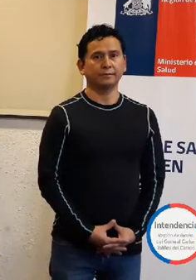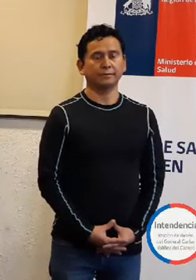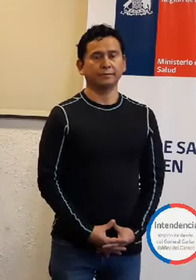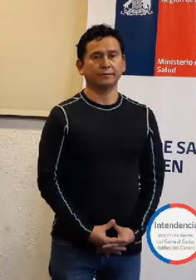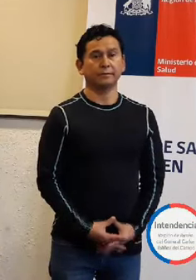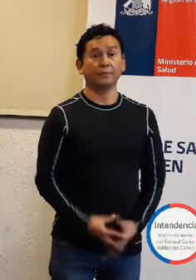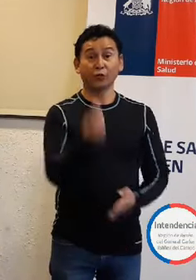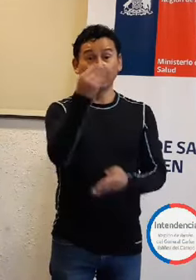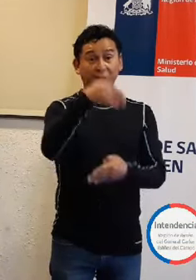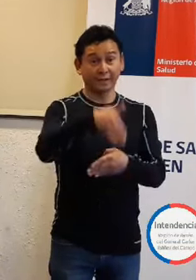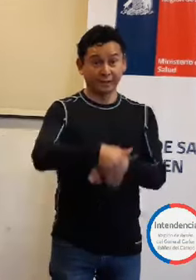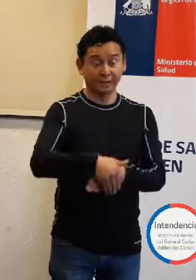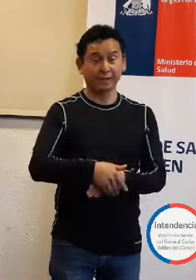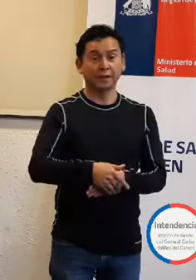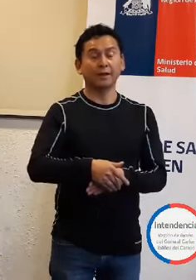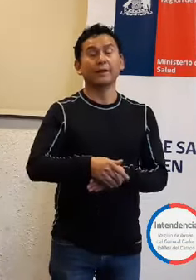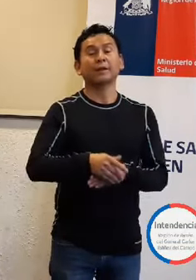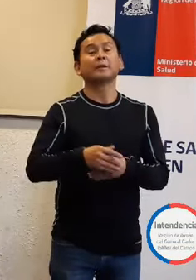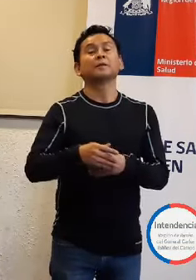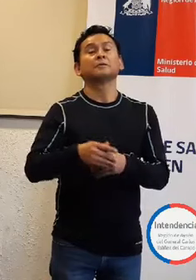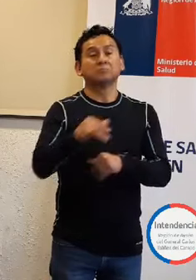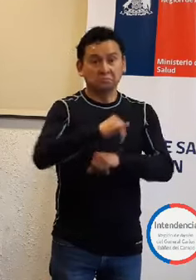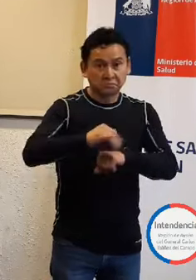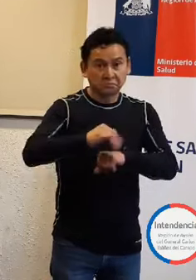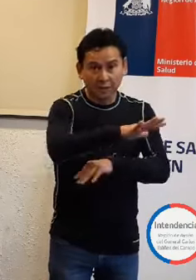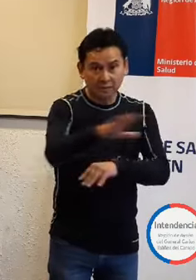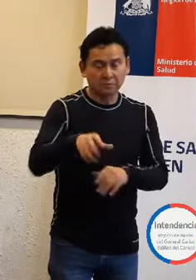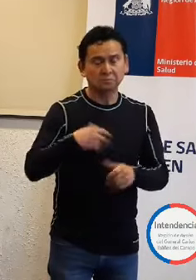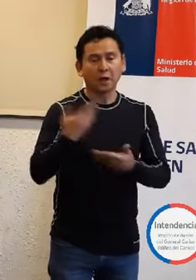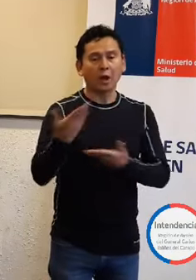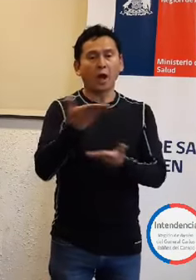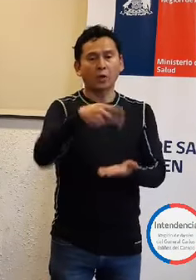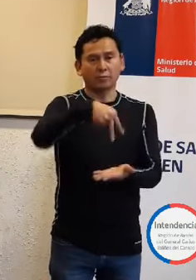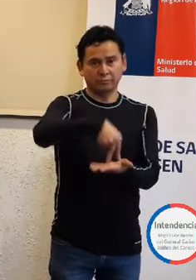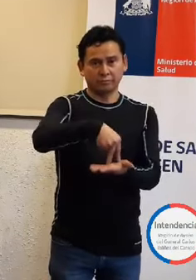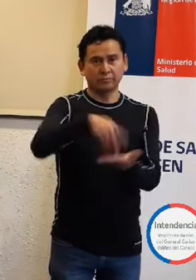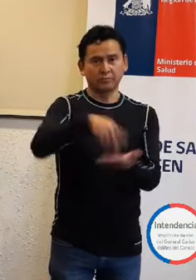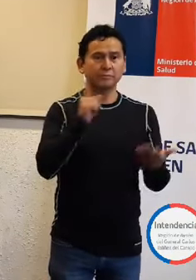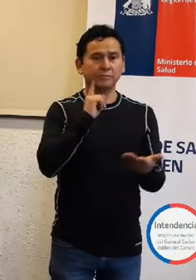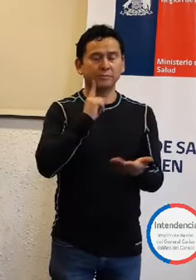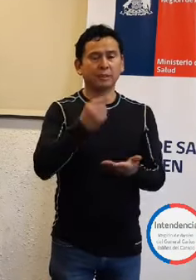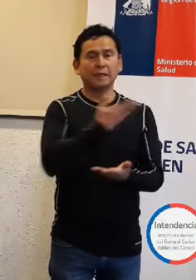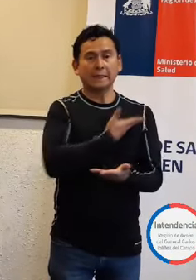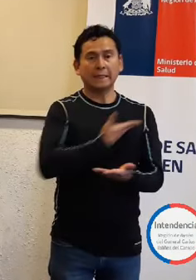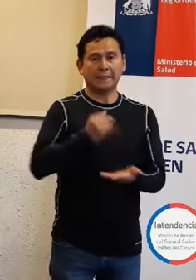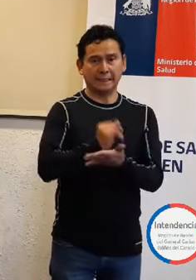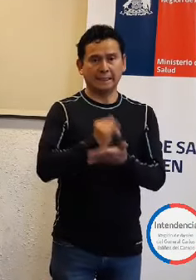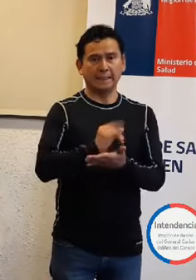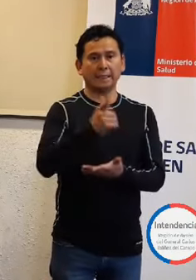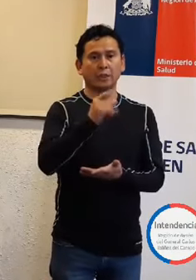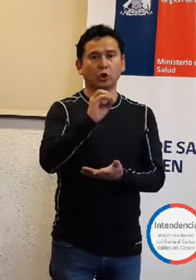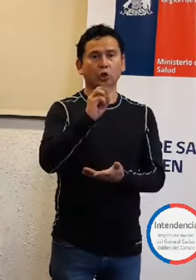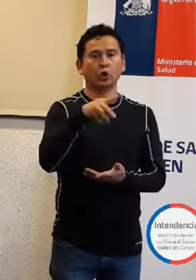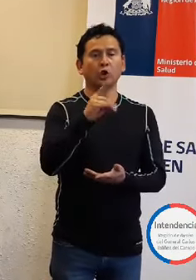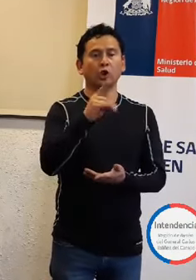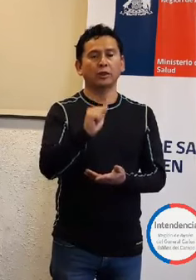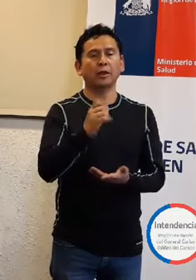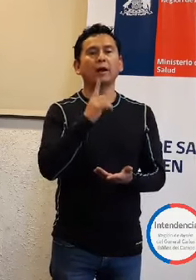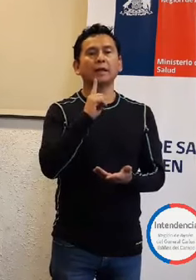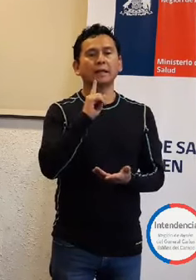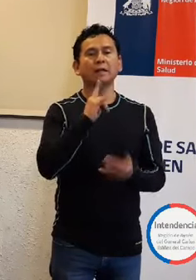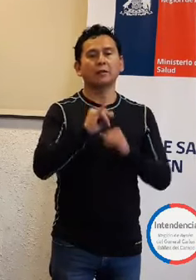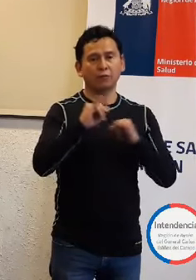Muy buenas tardes, vecinos de la región de Aysén. Dejamos con ustedes a la Intendente Yoconda Navarrete, quien, como cada día, nos